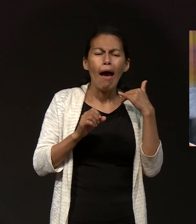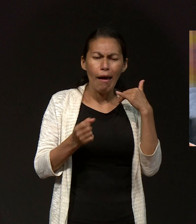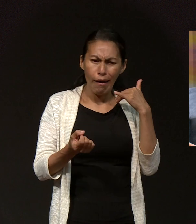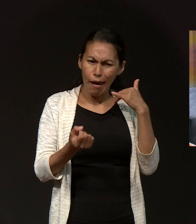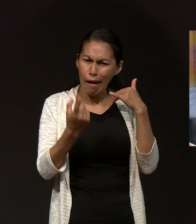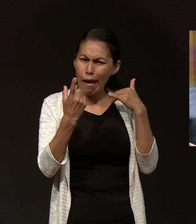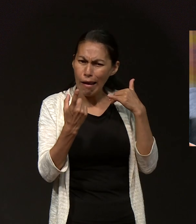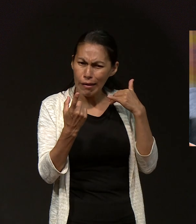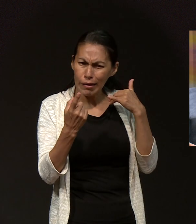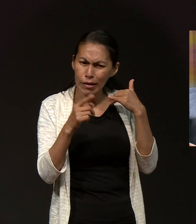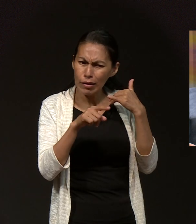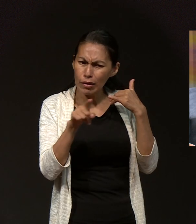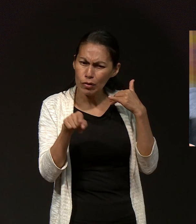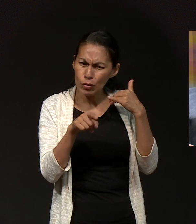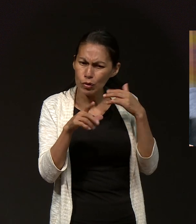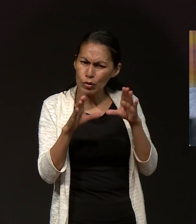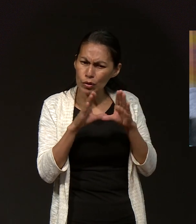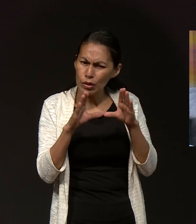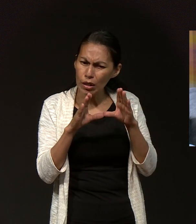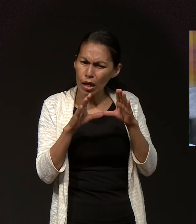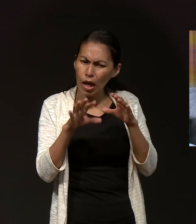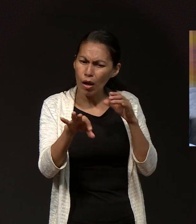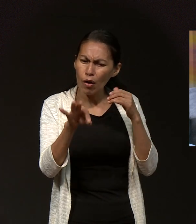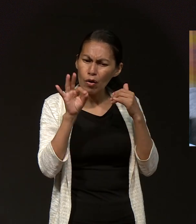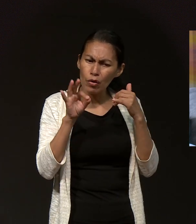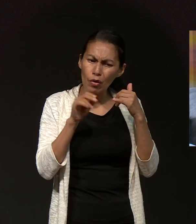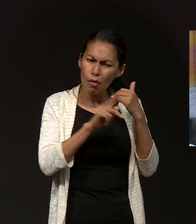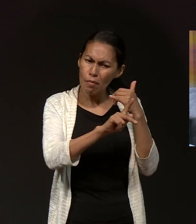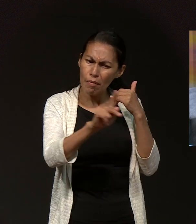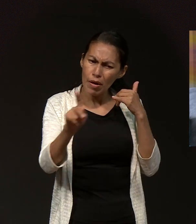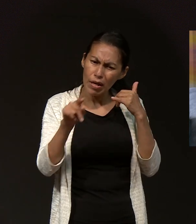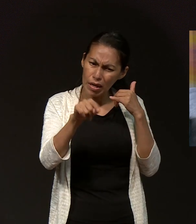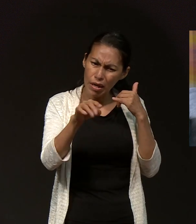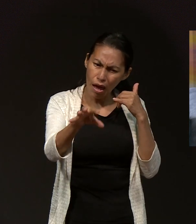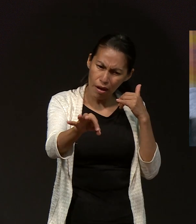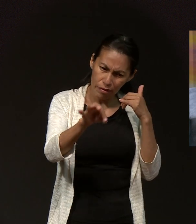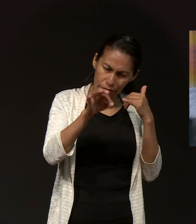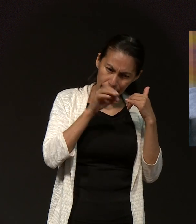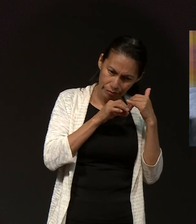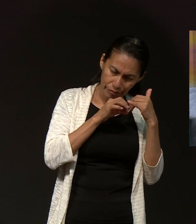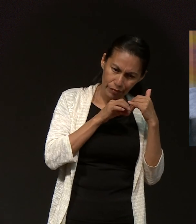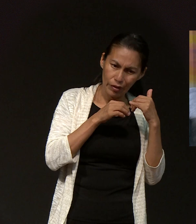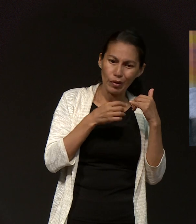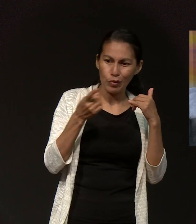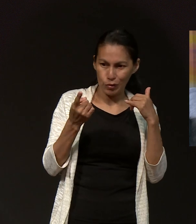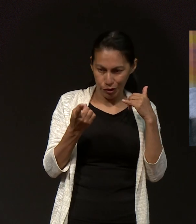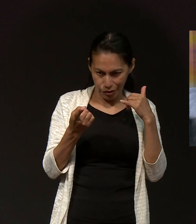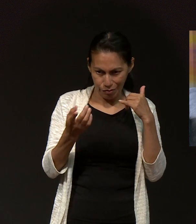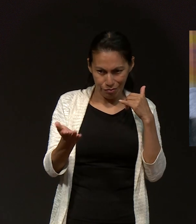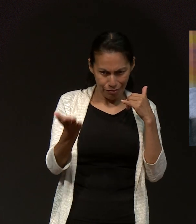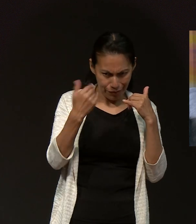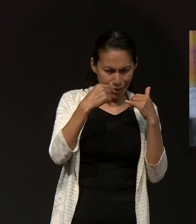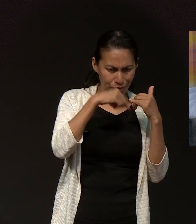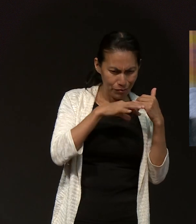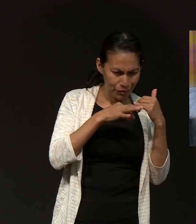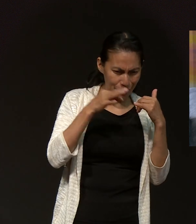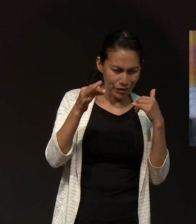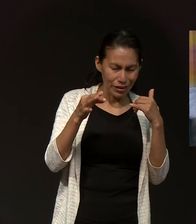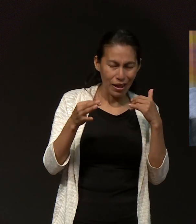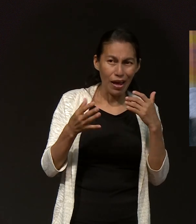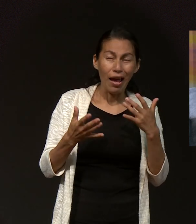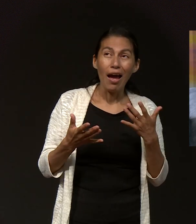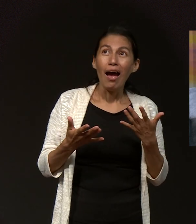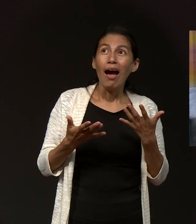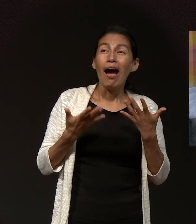alguien encontró su identificación tirada en un parque y la trajo. Entonces, necesitamos que venga a